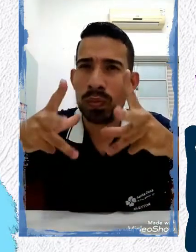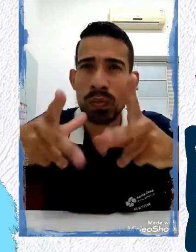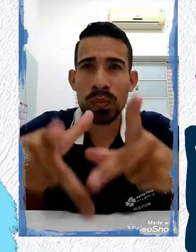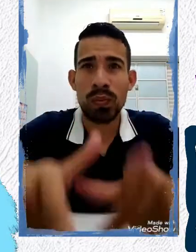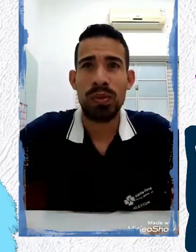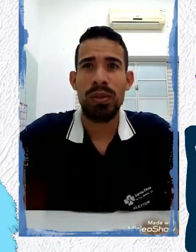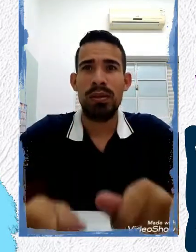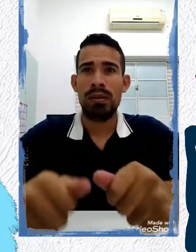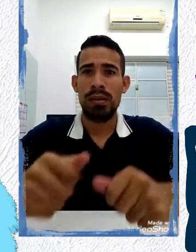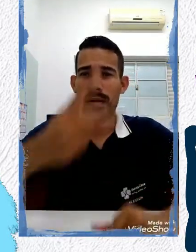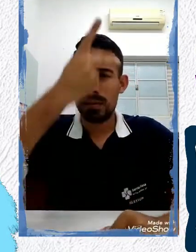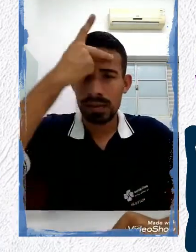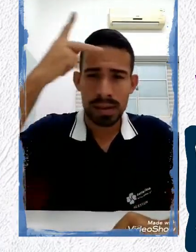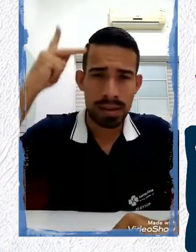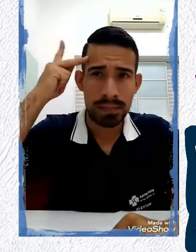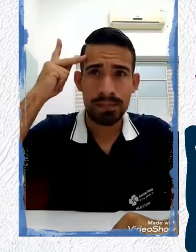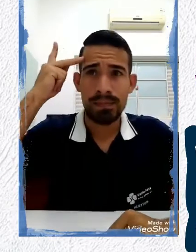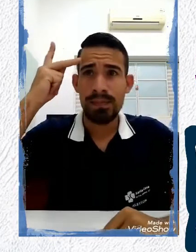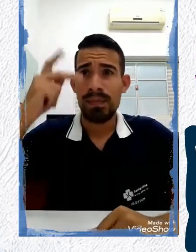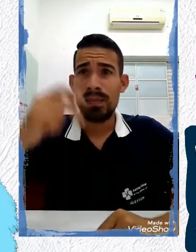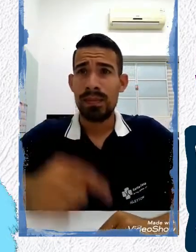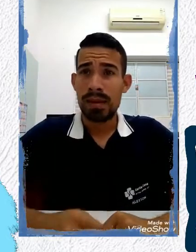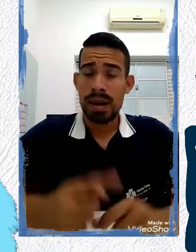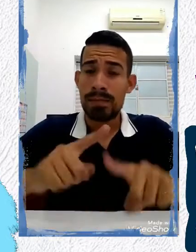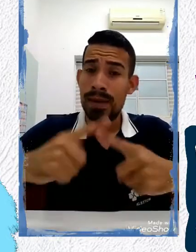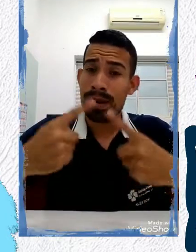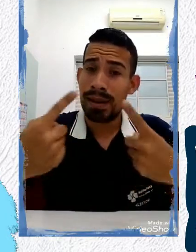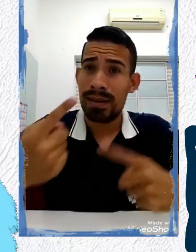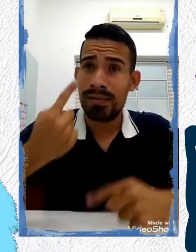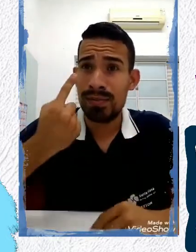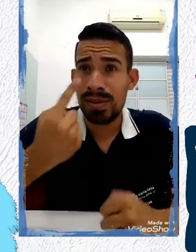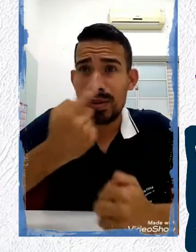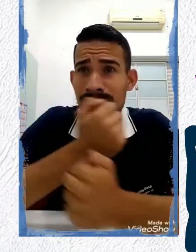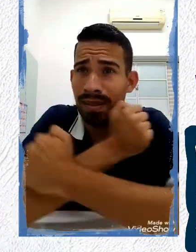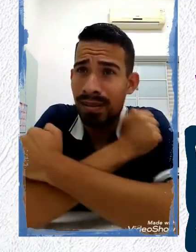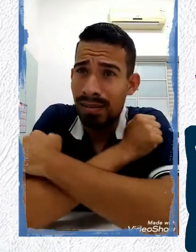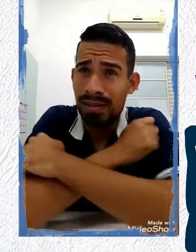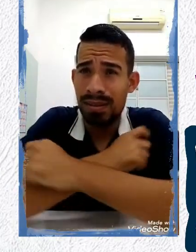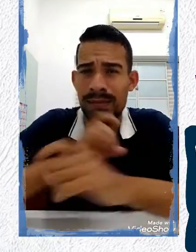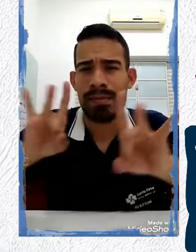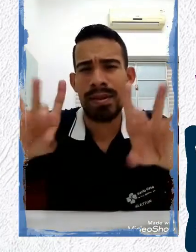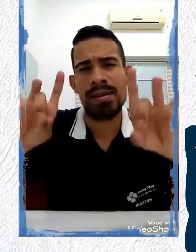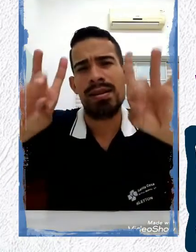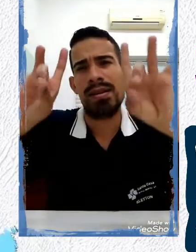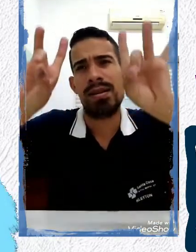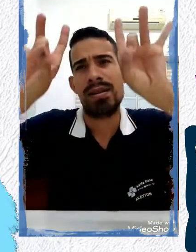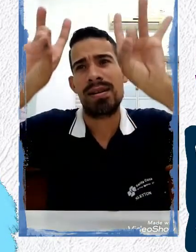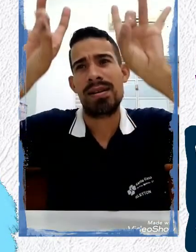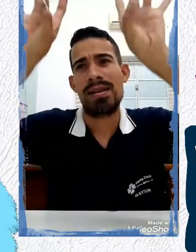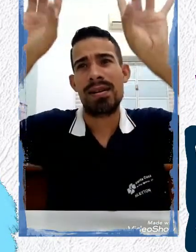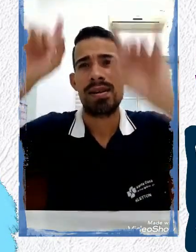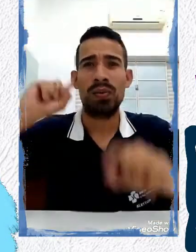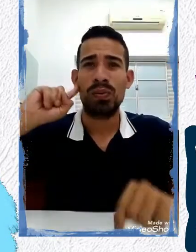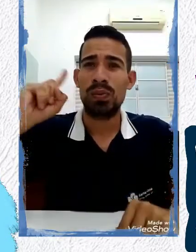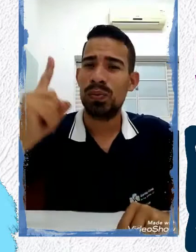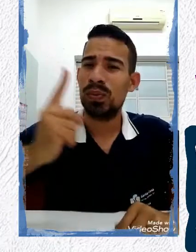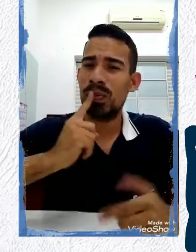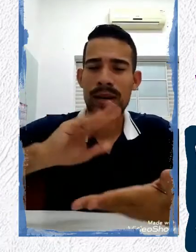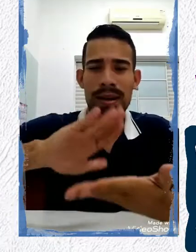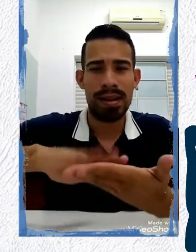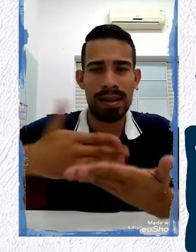Forte abraço para todos, para todas as pessoas, mas um